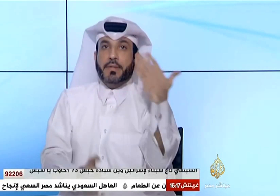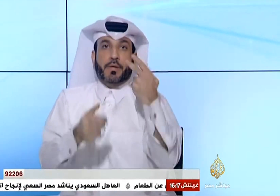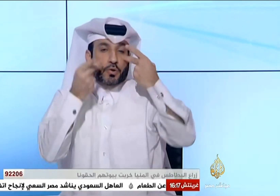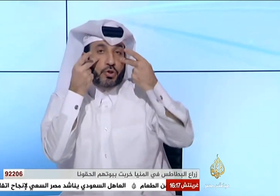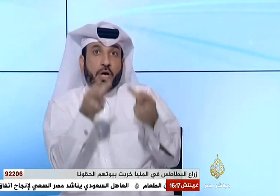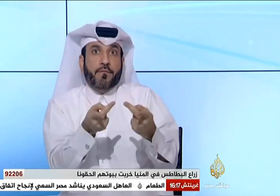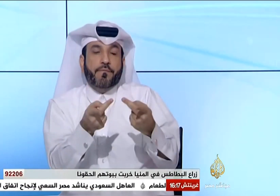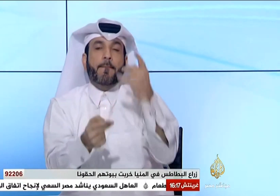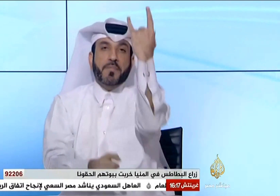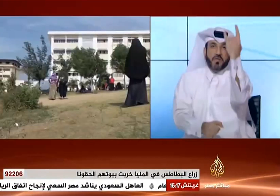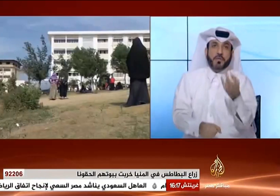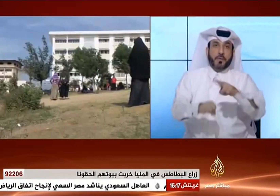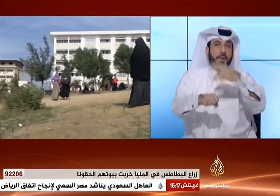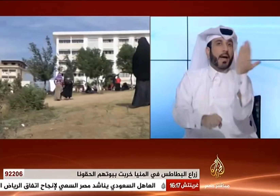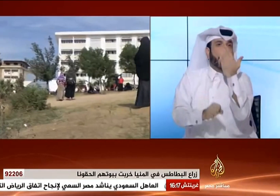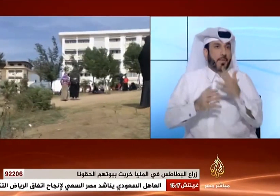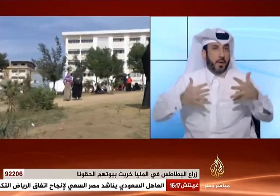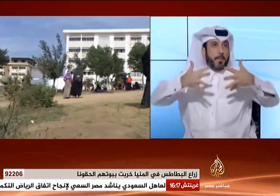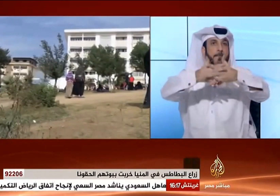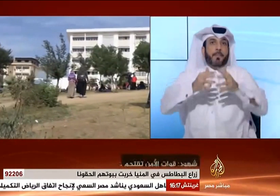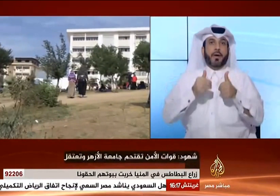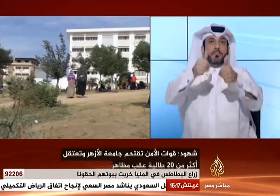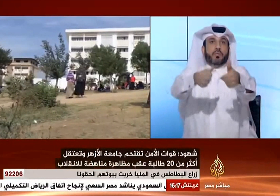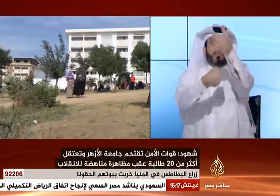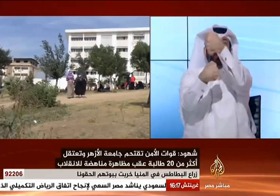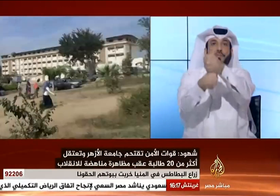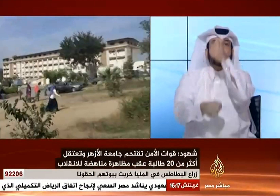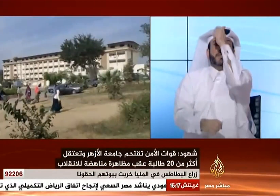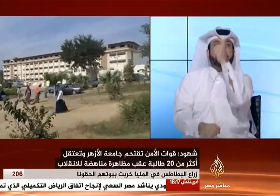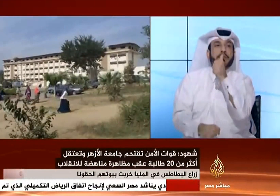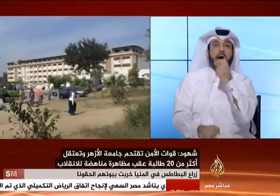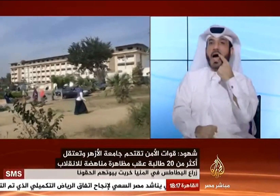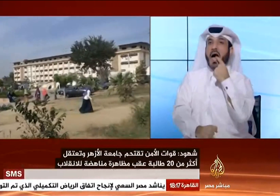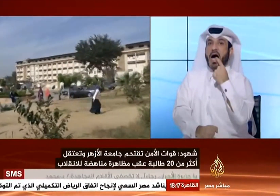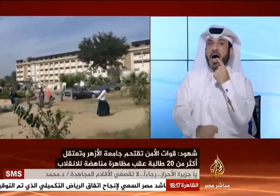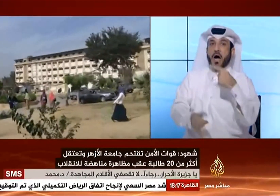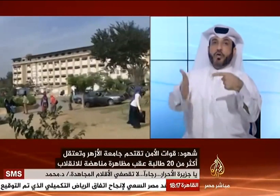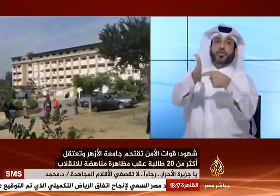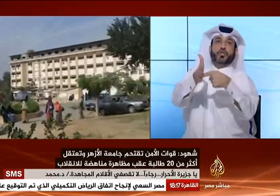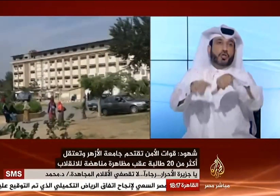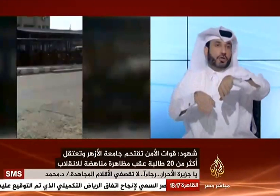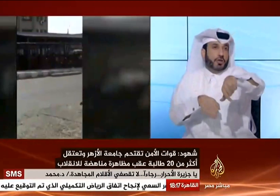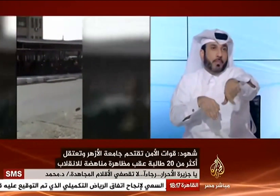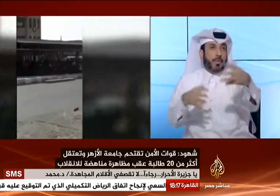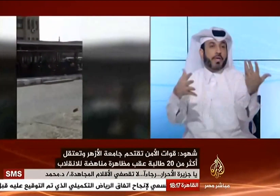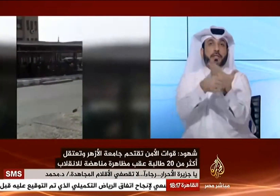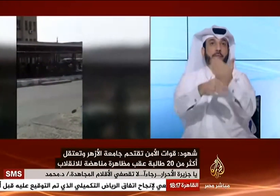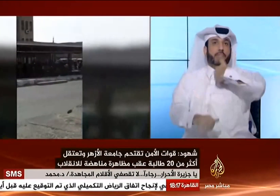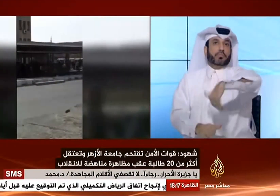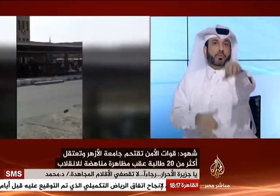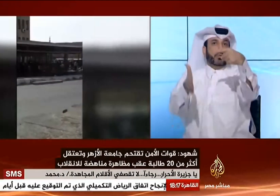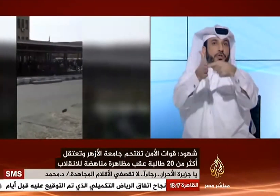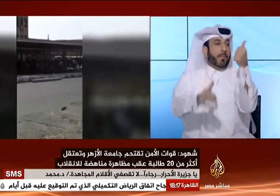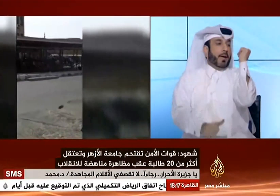لشهود عيان وكانت الطالبات قد نظمنا وقفه احتجاجيه امام كليه طب الاسنان تمديدا باقتحام الجامعه